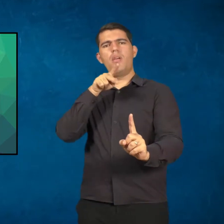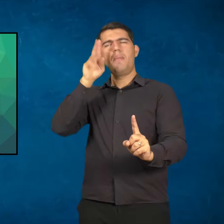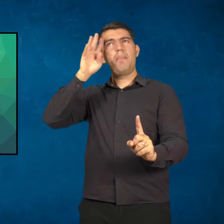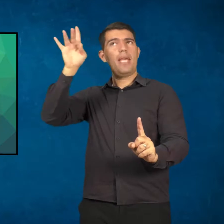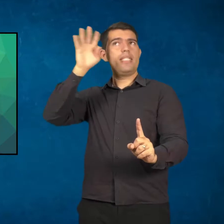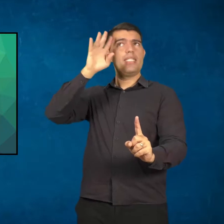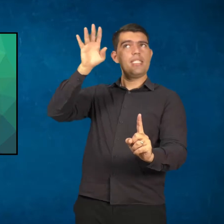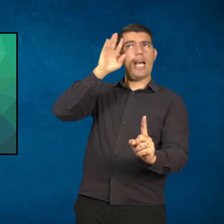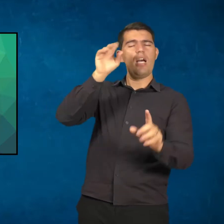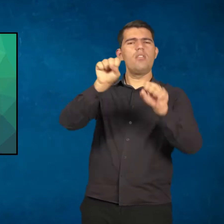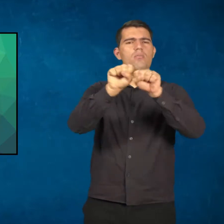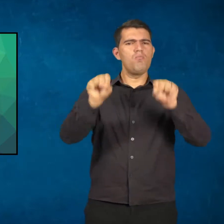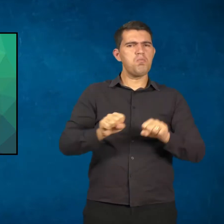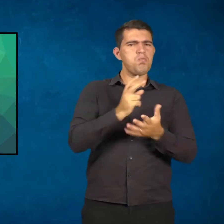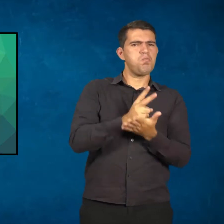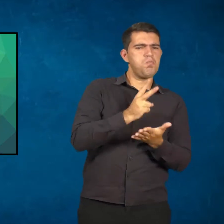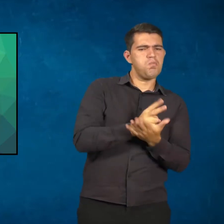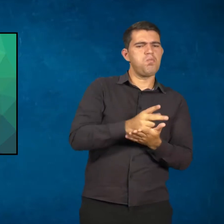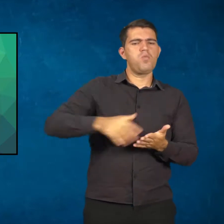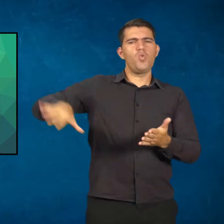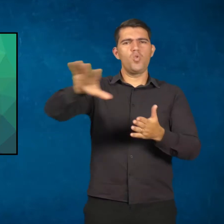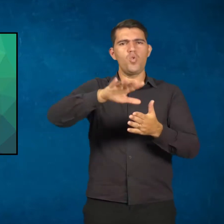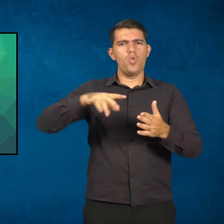pensarmos sistematicamente as políticas